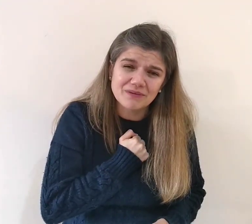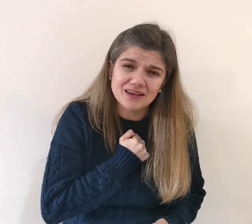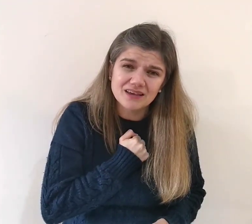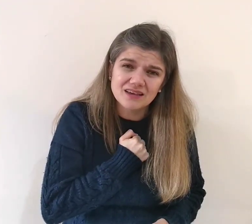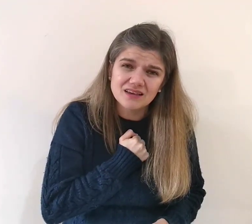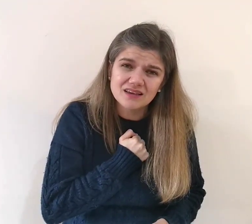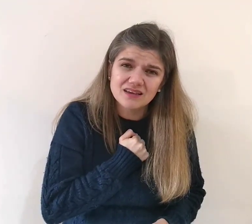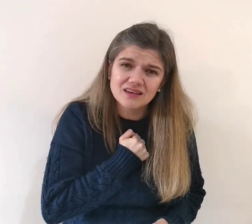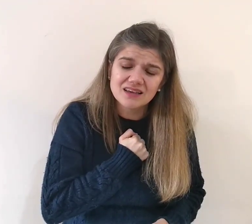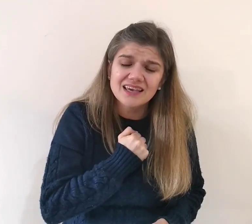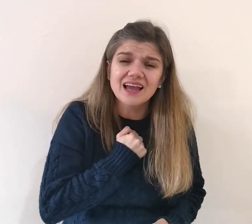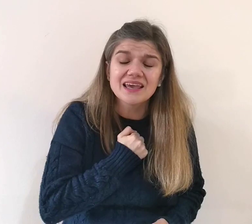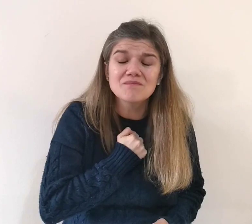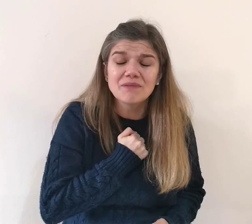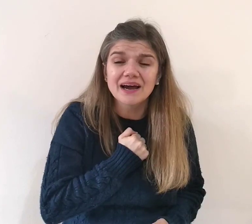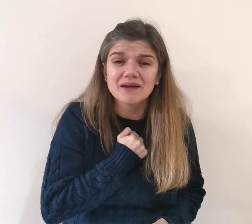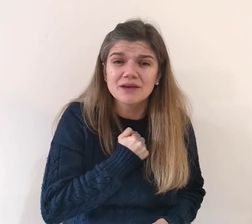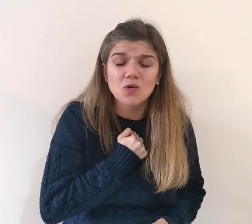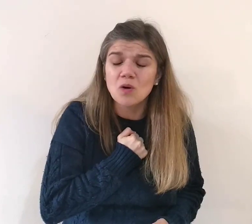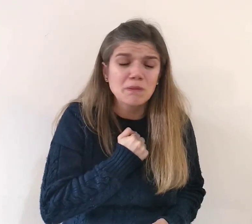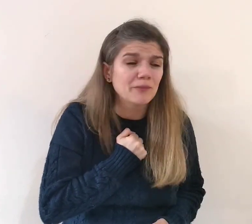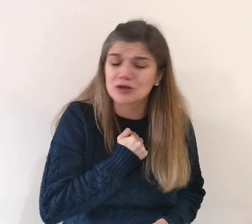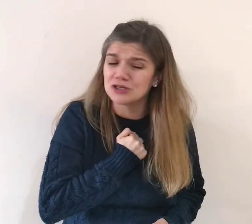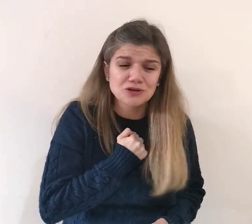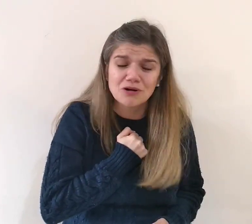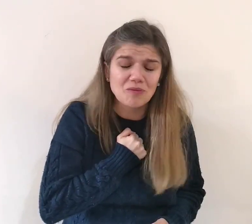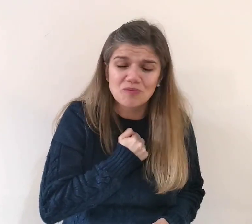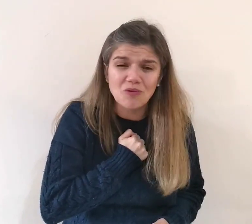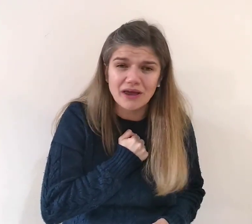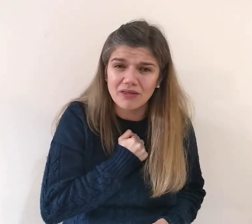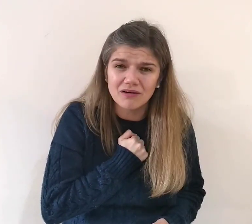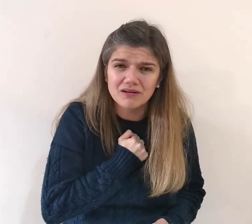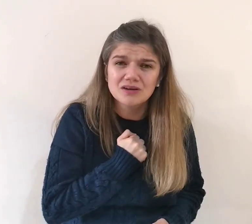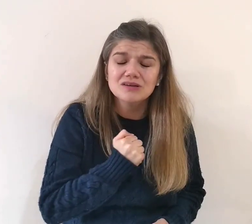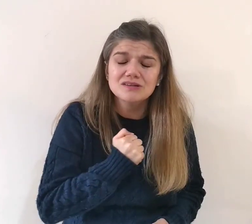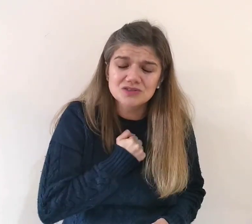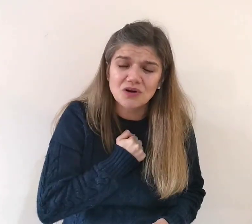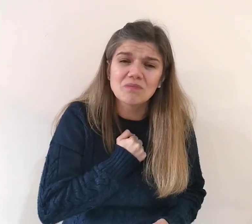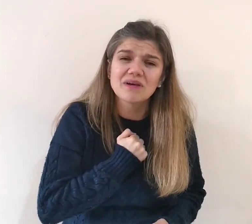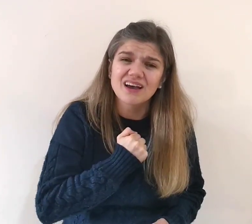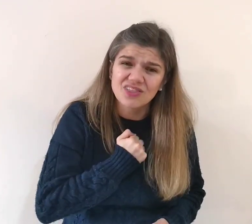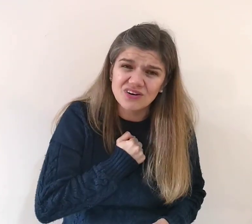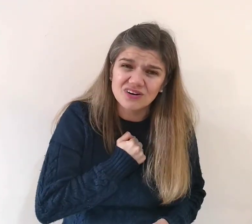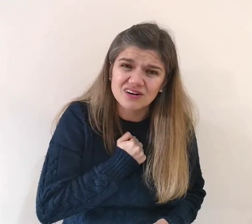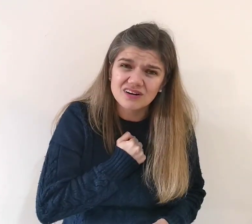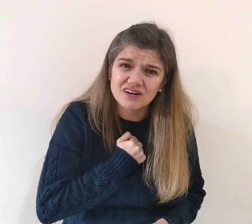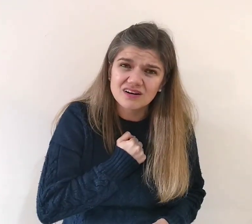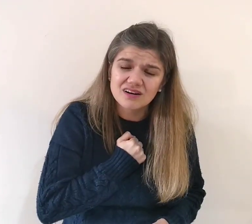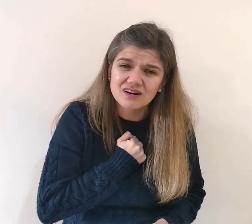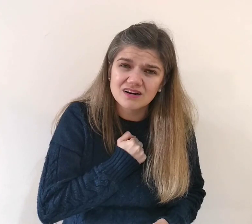mí. Que alguien pague mi culpa porque yo no puedo. Soy pecador.